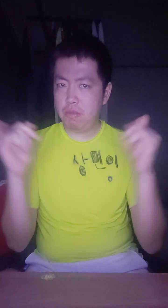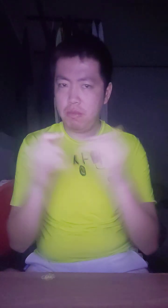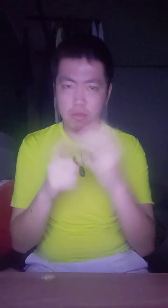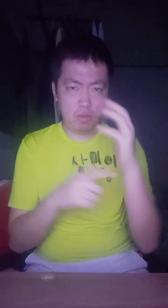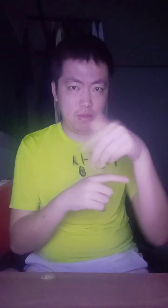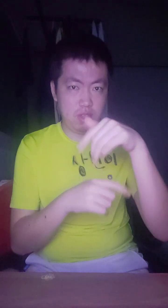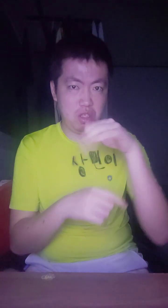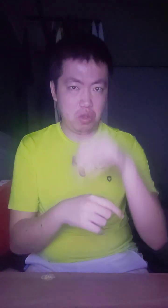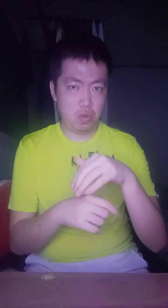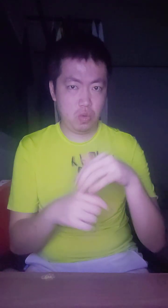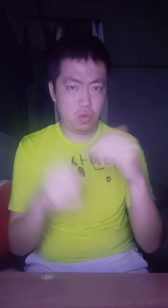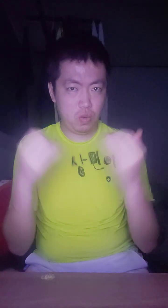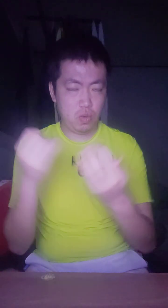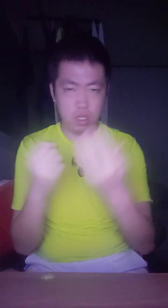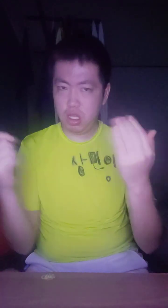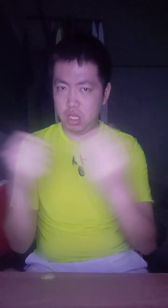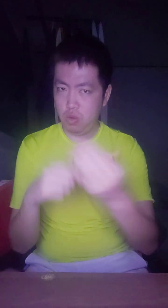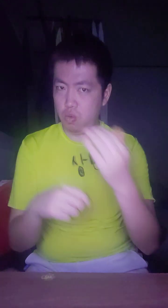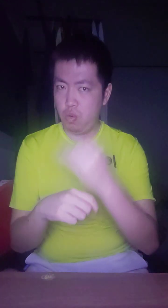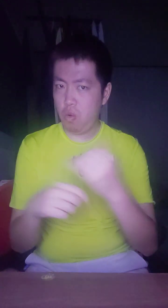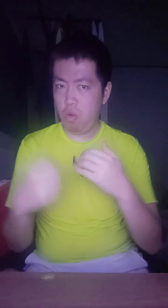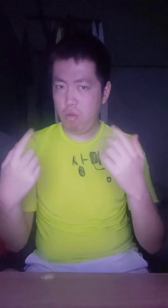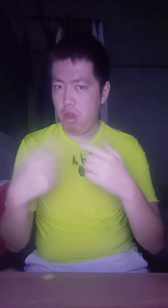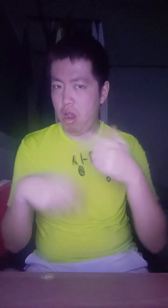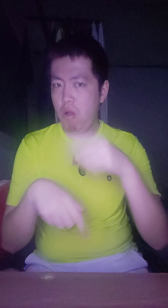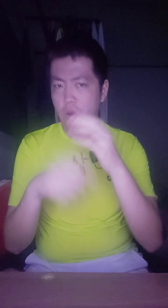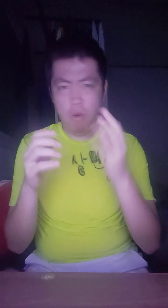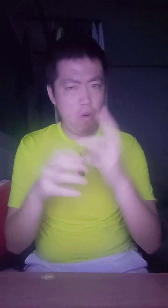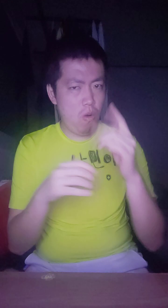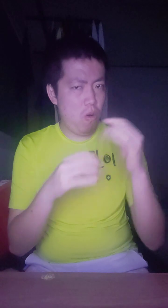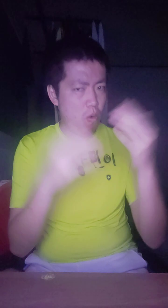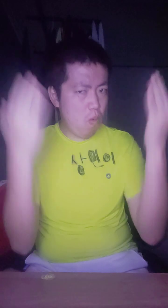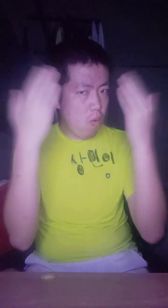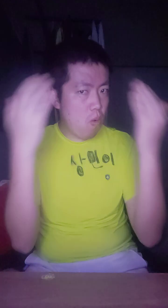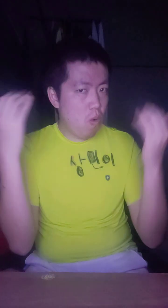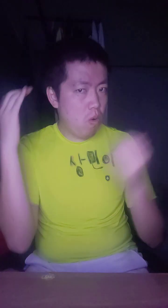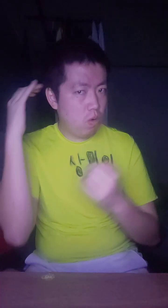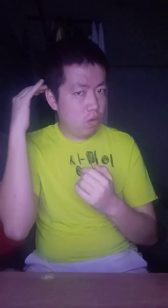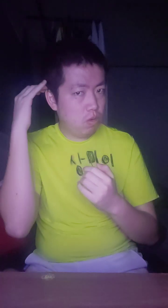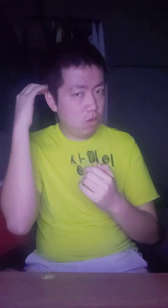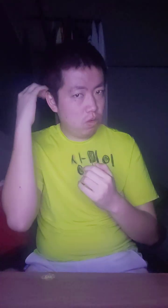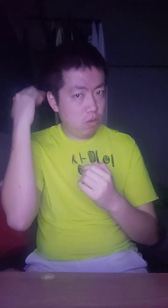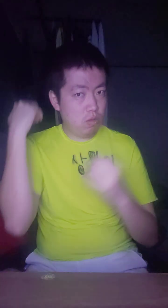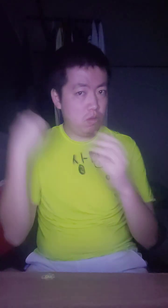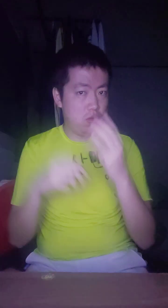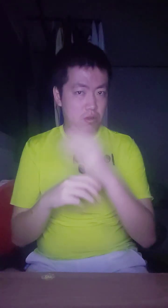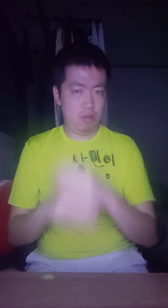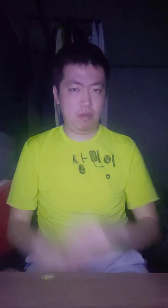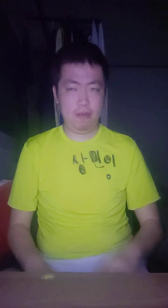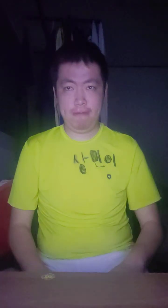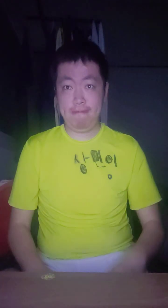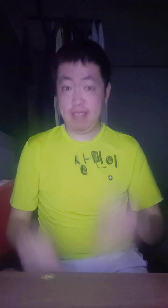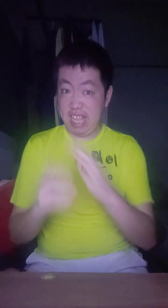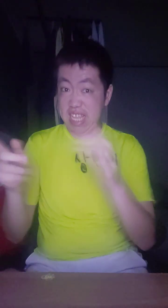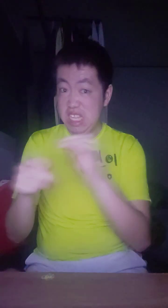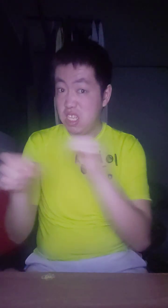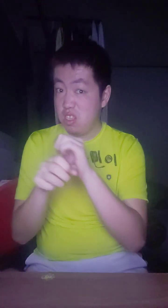가해자는 웃고 할부하고 다니고 피해자는 숨어 있고 그게 너무 힘들었습니다. 폭행과 갈취 혐의로 수사도